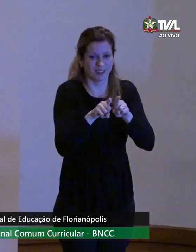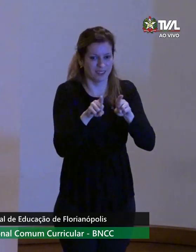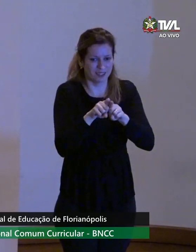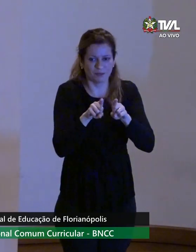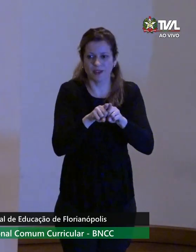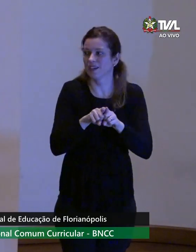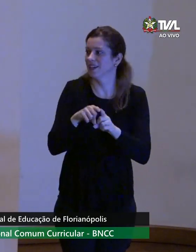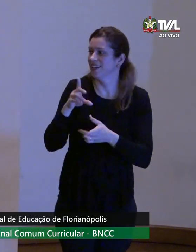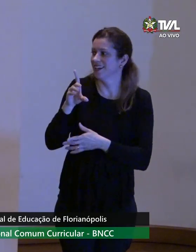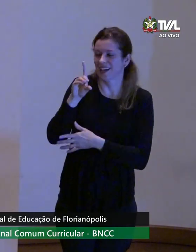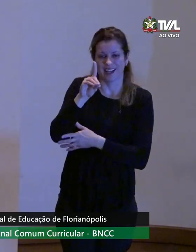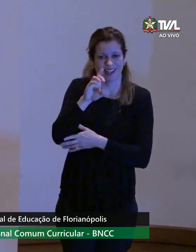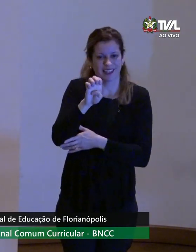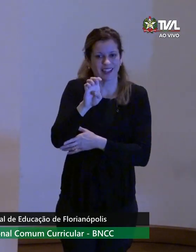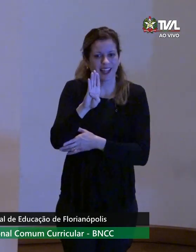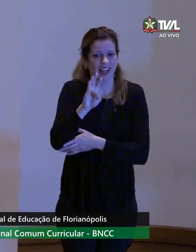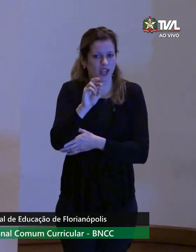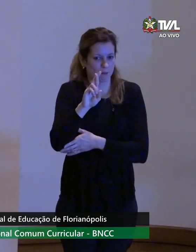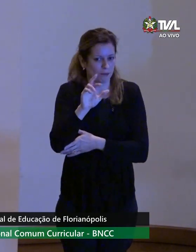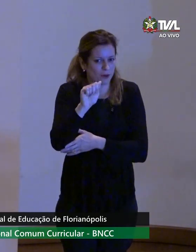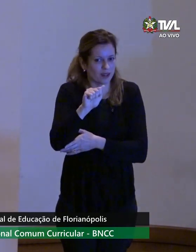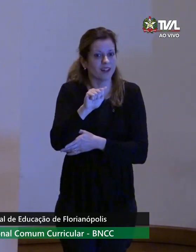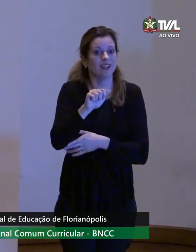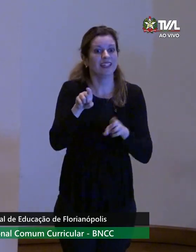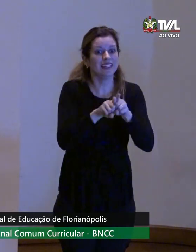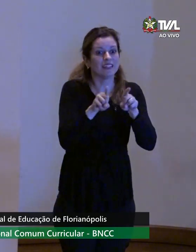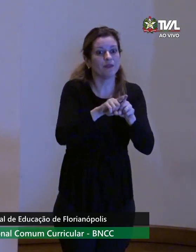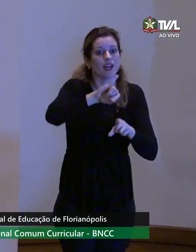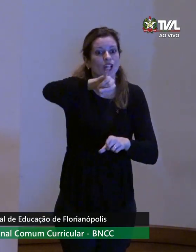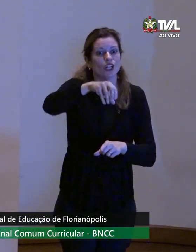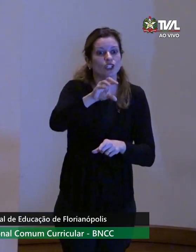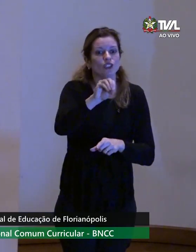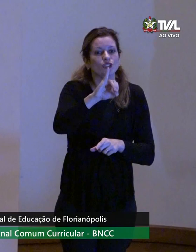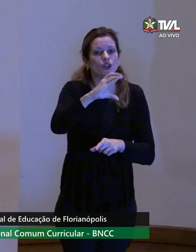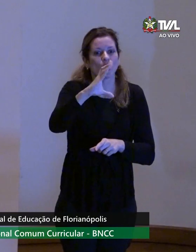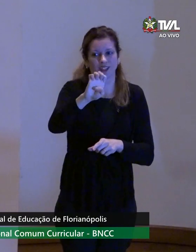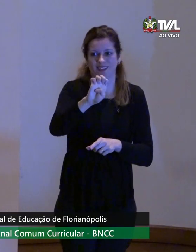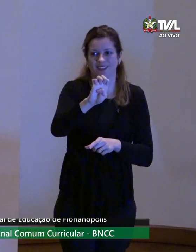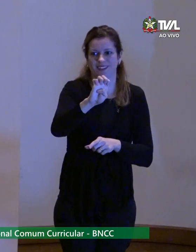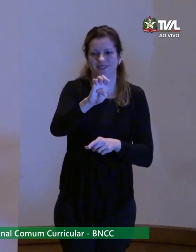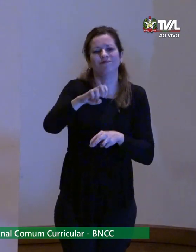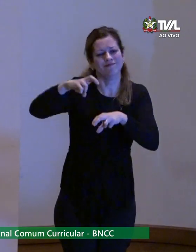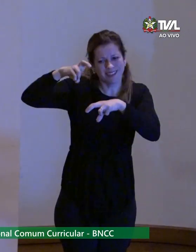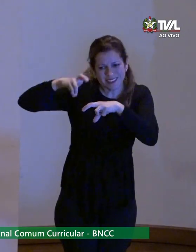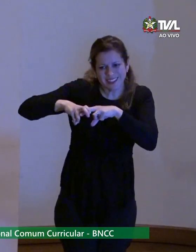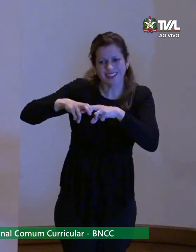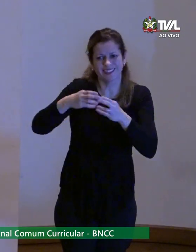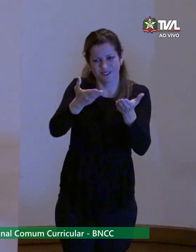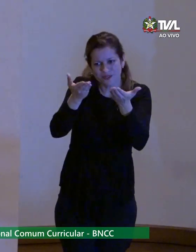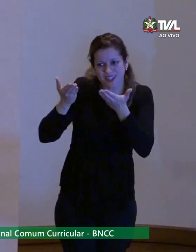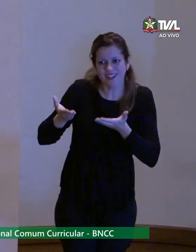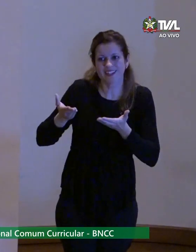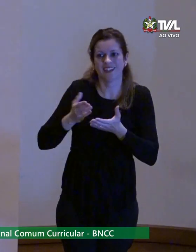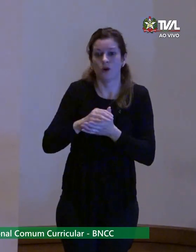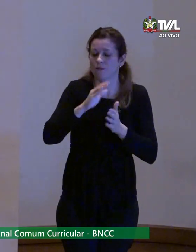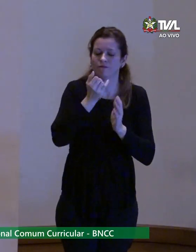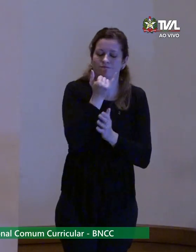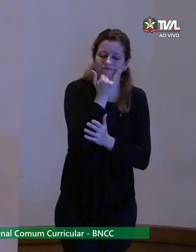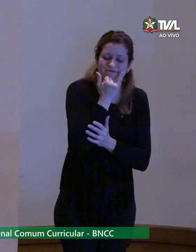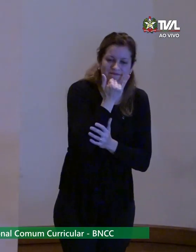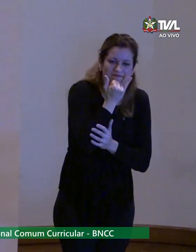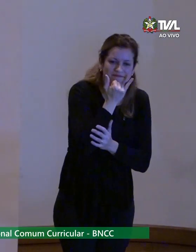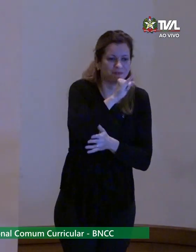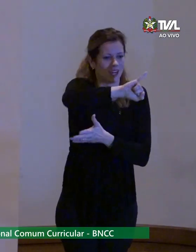direito da Débora para tá aqui com a gente também que a Joice vem cá Joyce por favor Senta aqui a Juliana